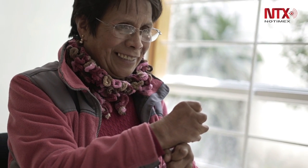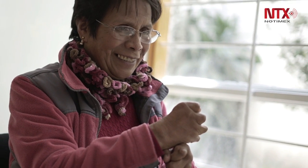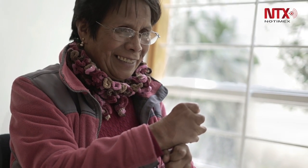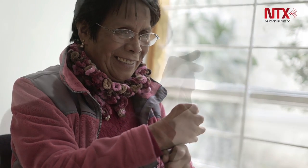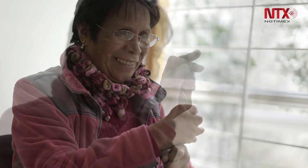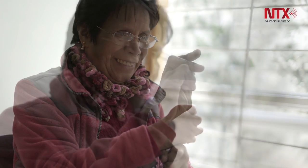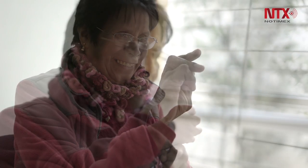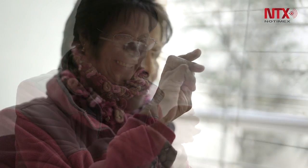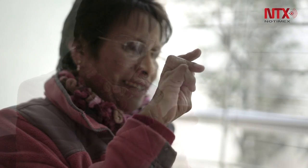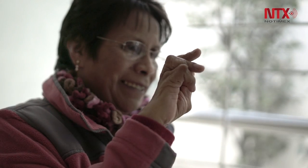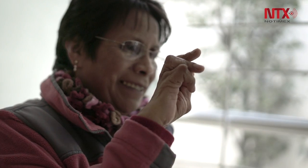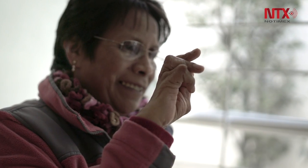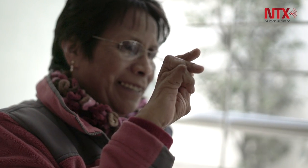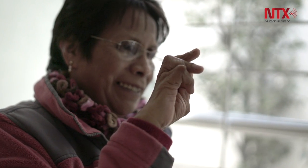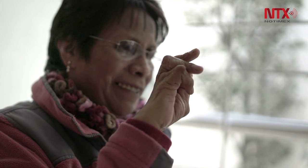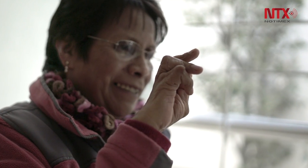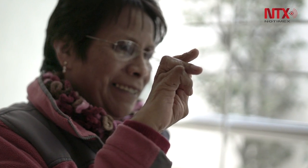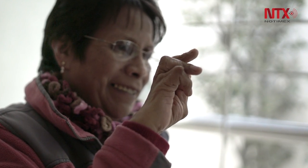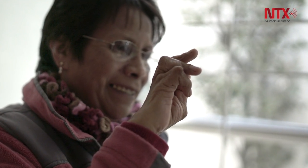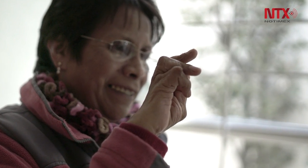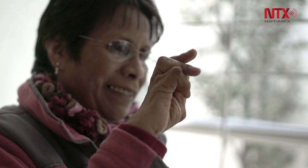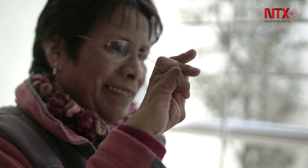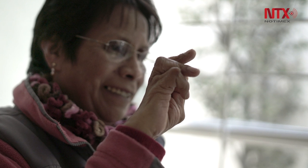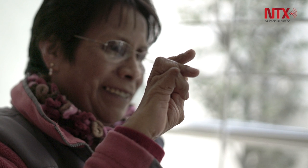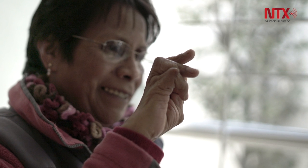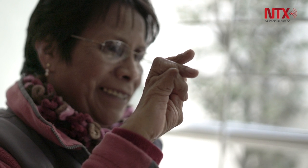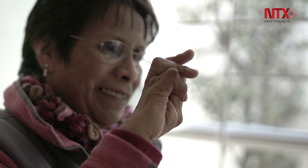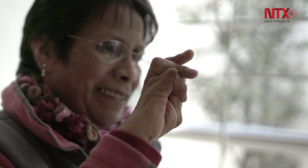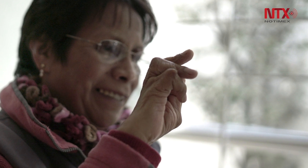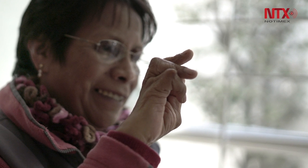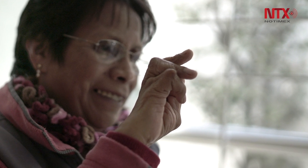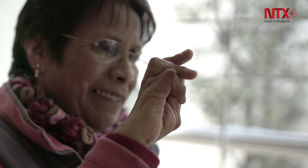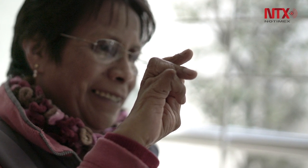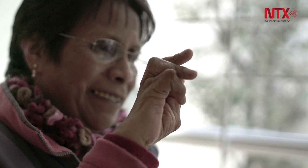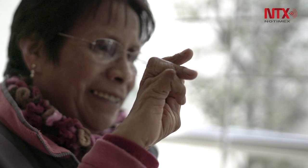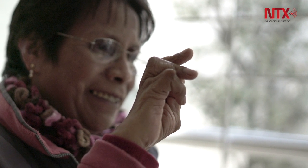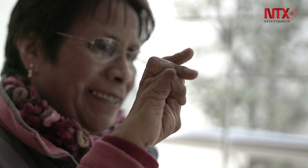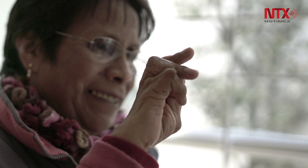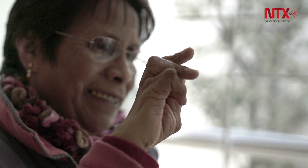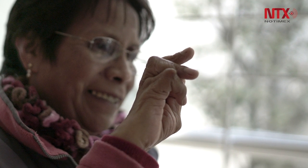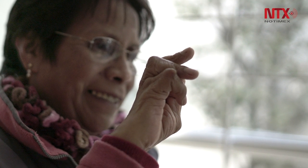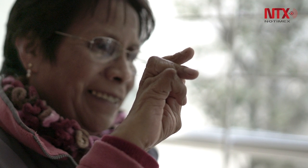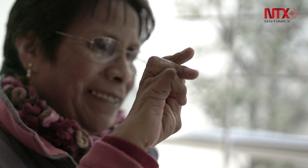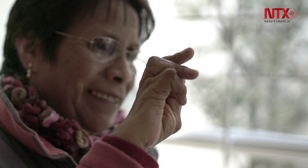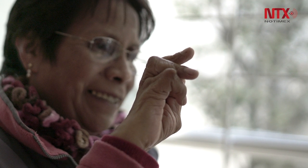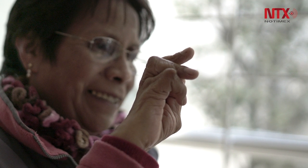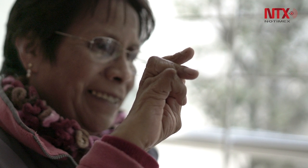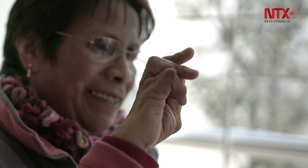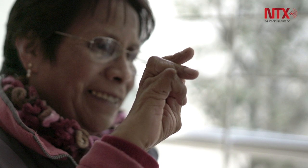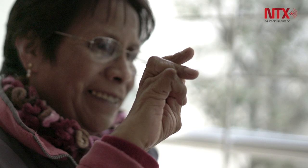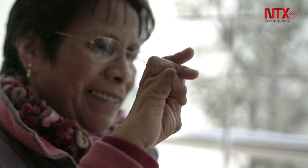impactante el momento en que se dio esta acción, no solamente a nivel terapéutico, sino social, ¿no?